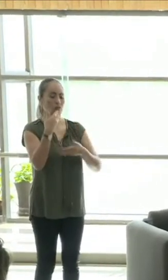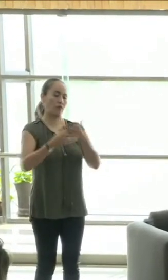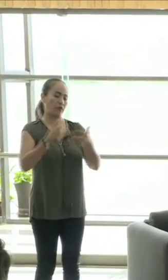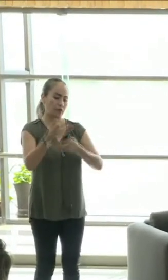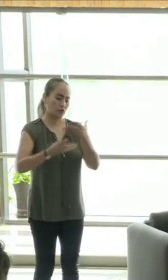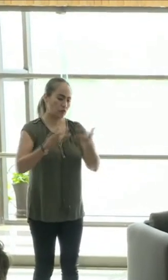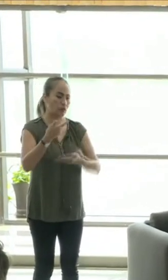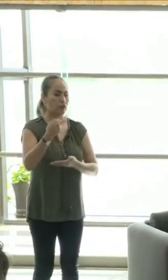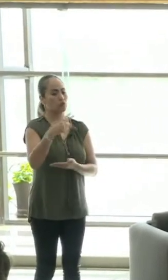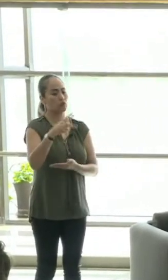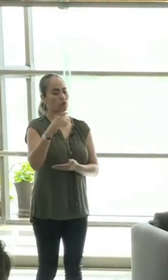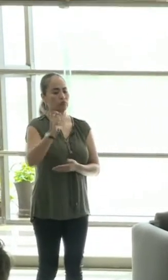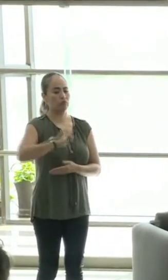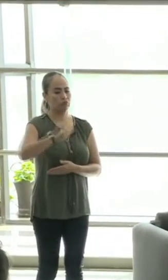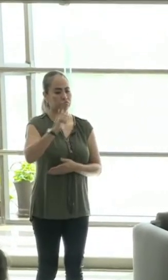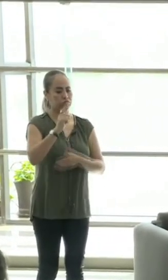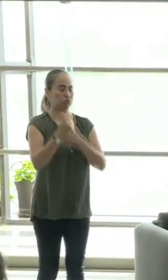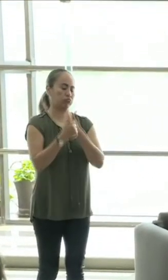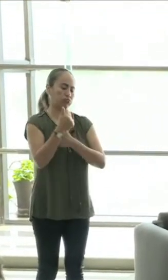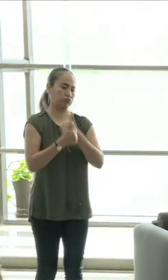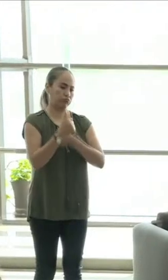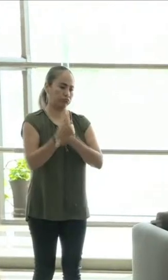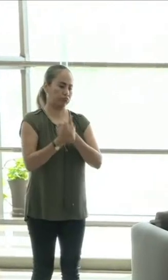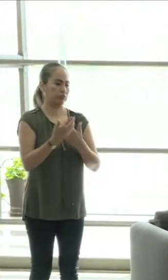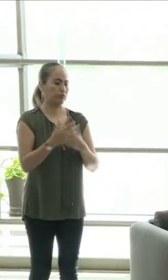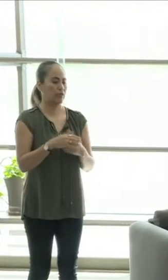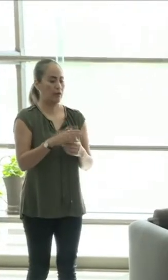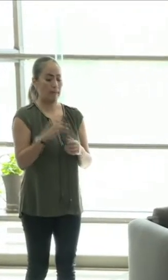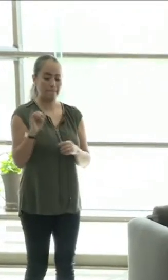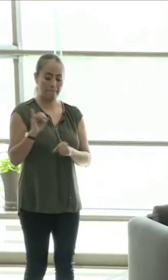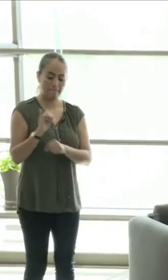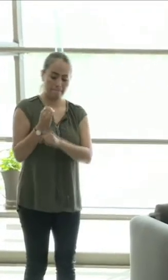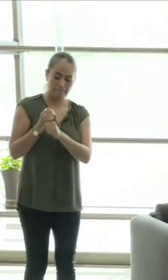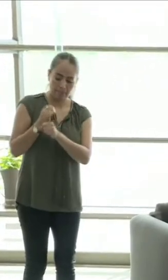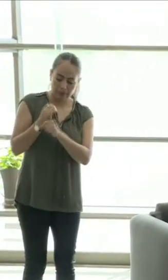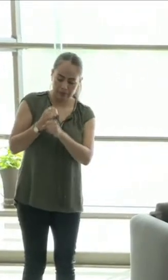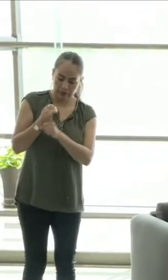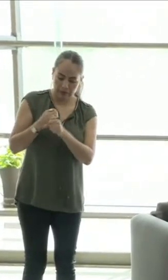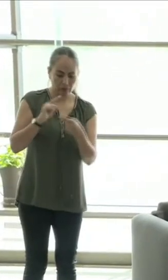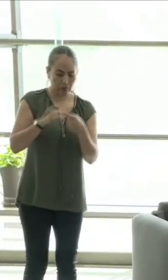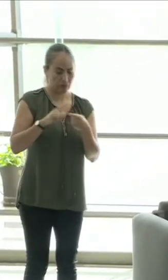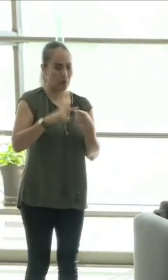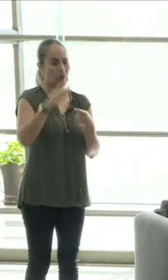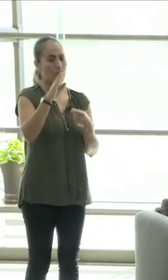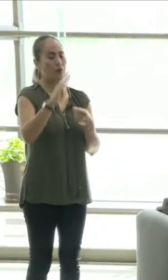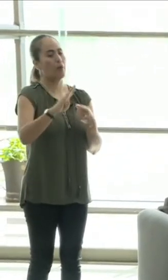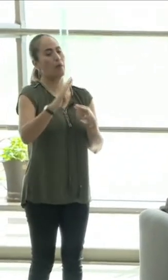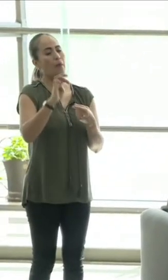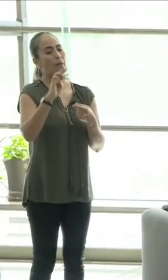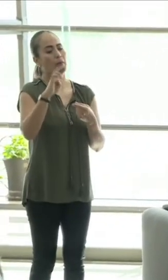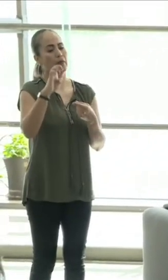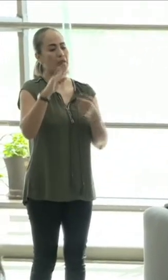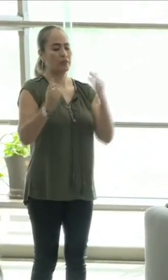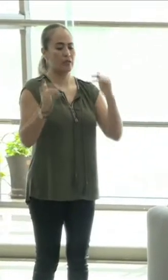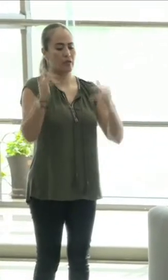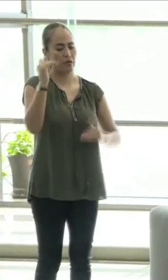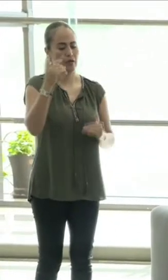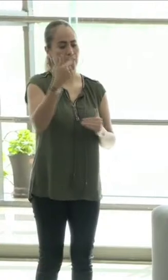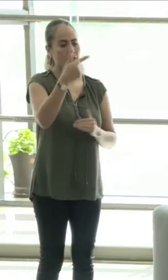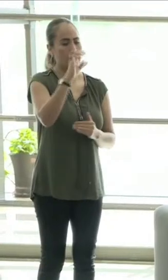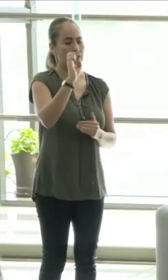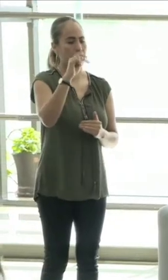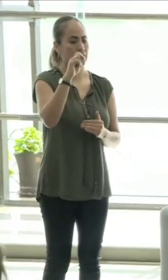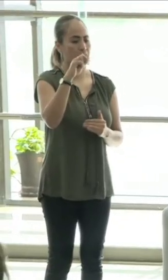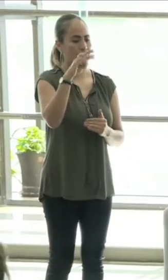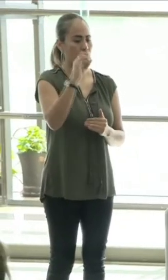profesional entonces este el estudio se enfoca mucho en la parte de la brecha de género en el mercado laboral precisamente porque vimos